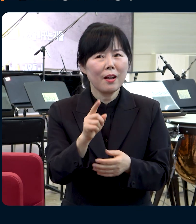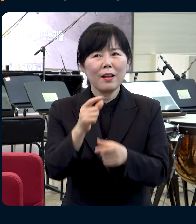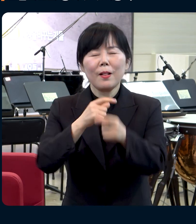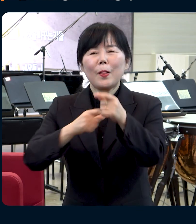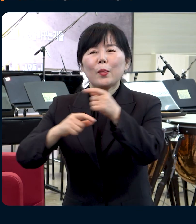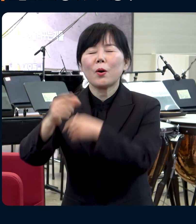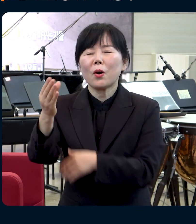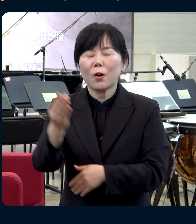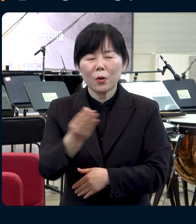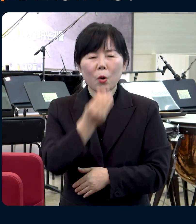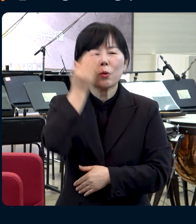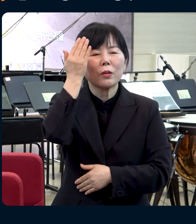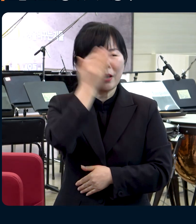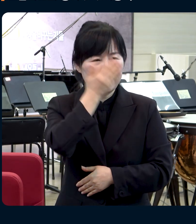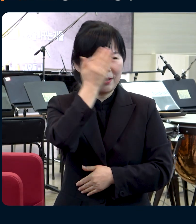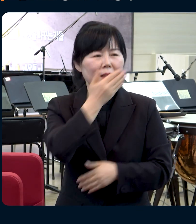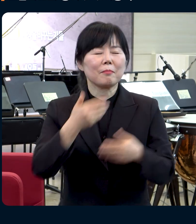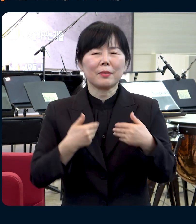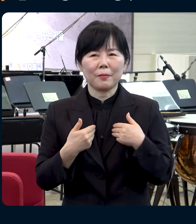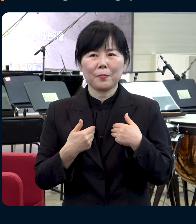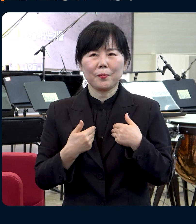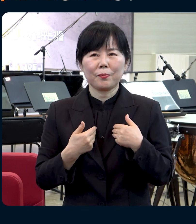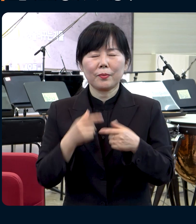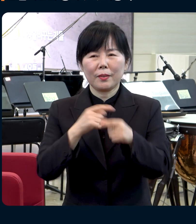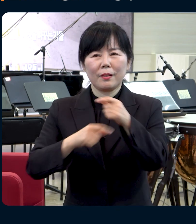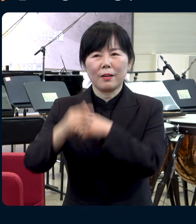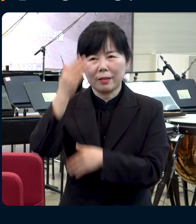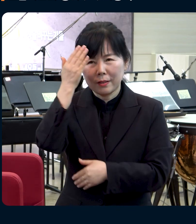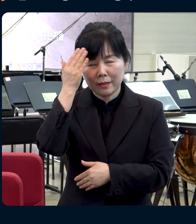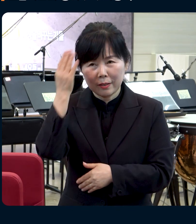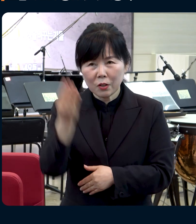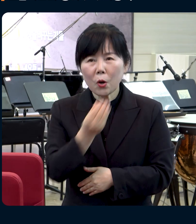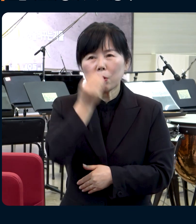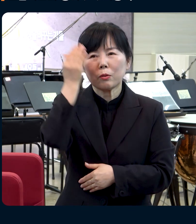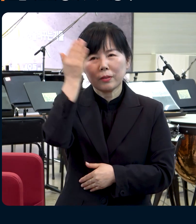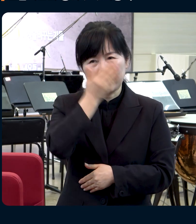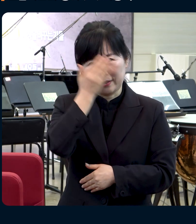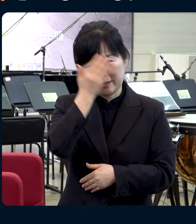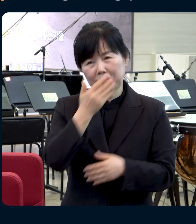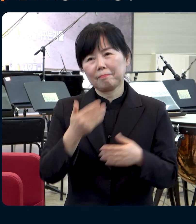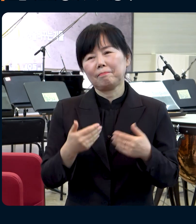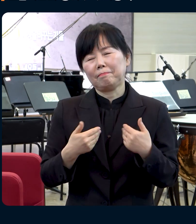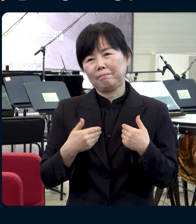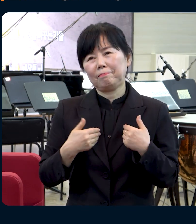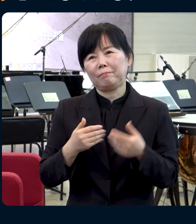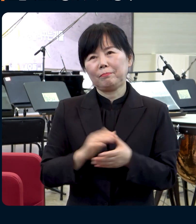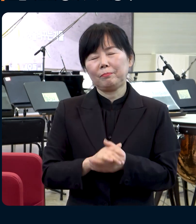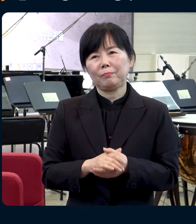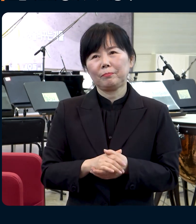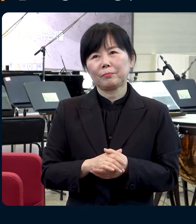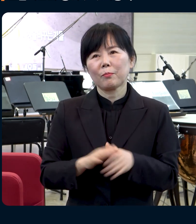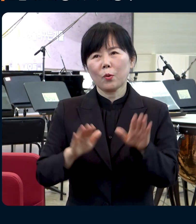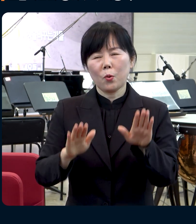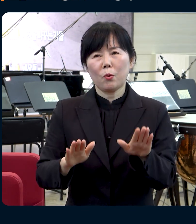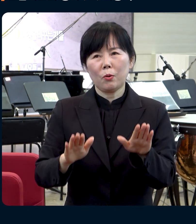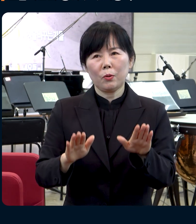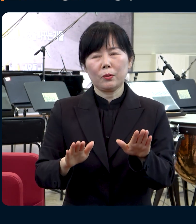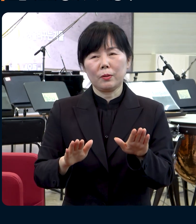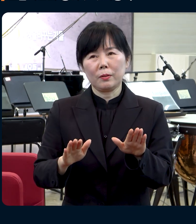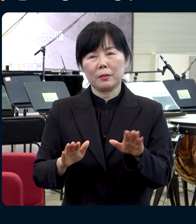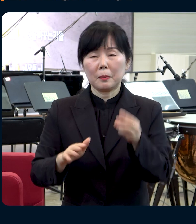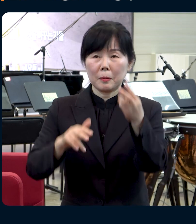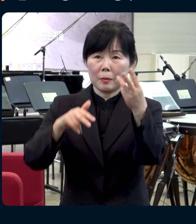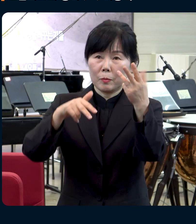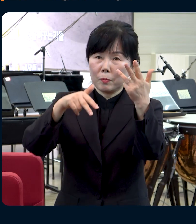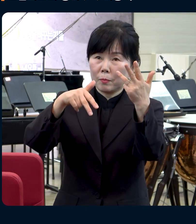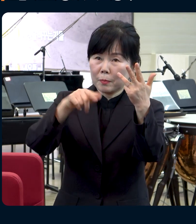성결해져야 합니다. 우리 같이 한번 따라해볼까요? 시작. 더 성결해져야 합니다. 여러분 오늘 본문